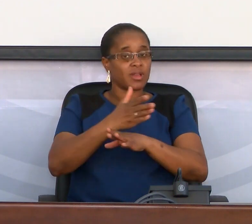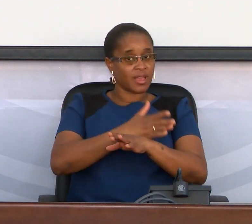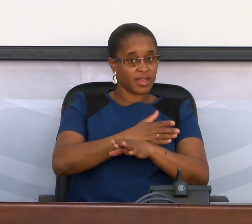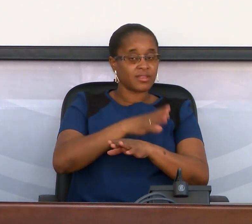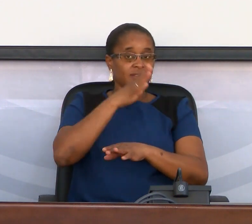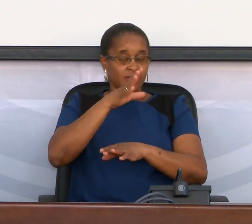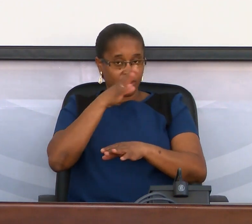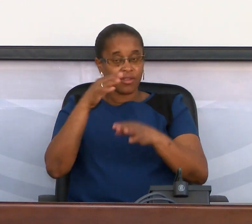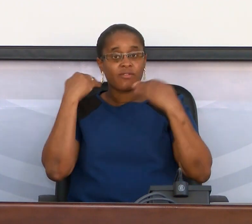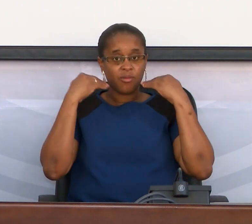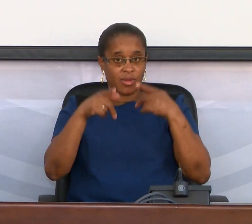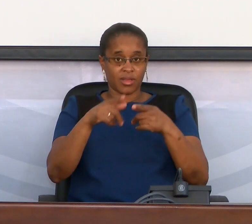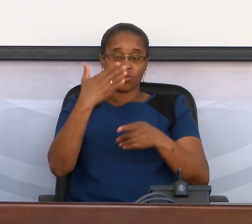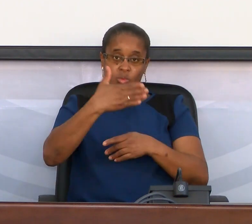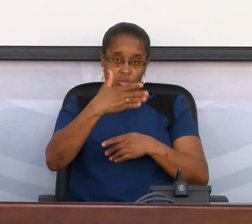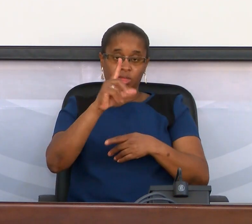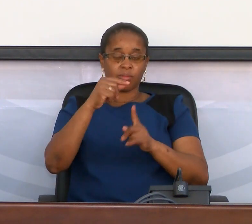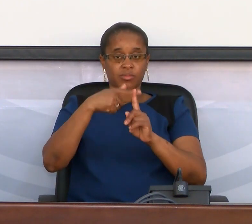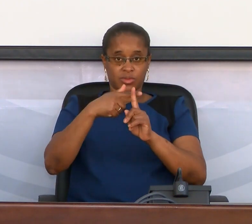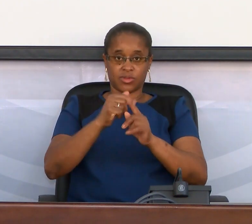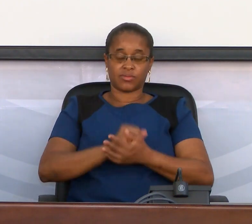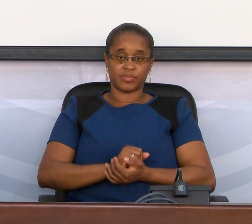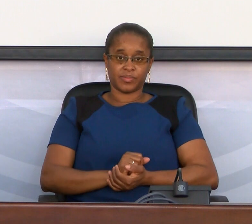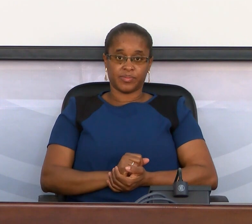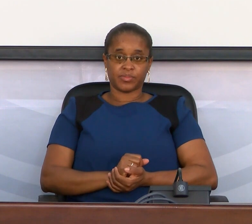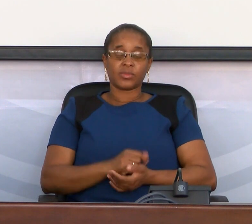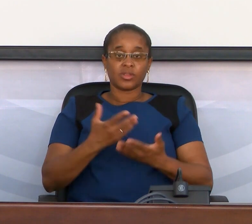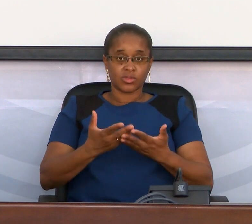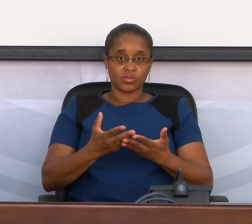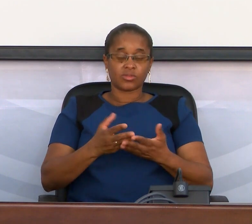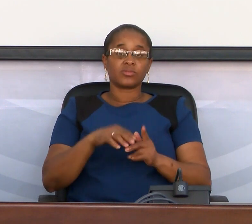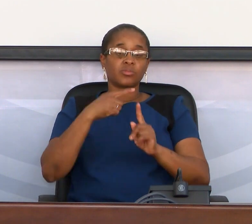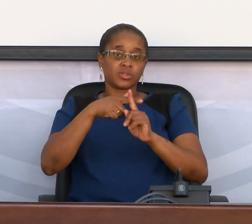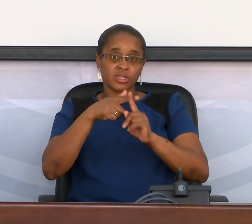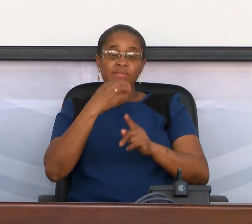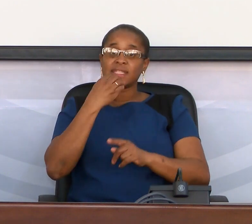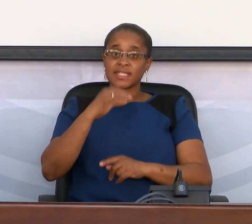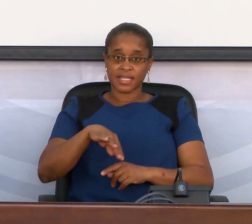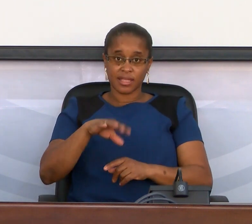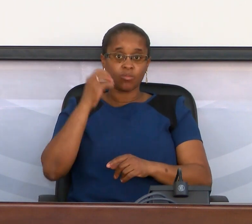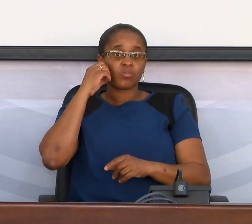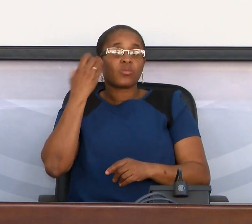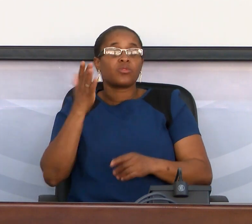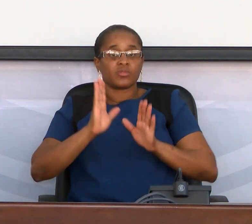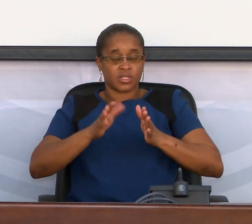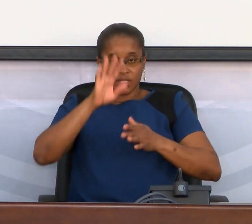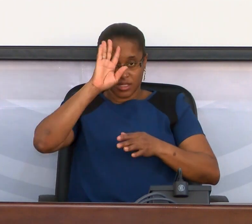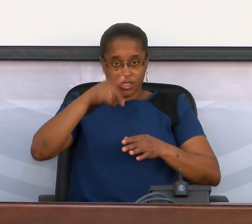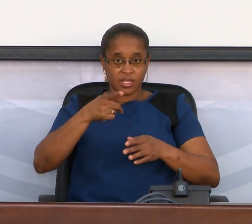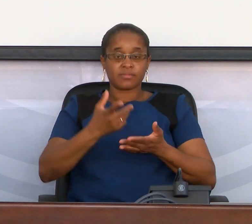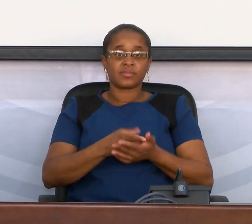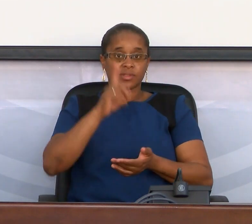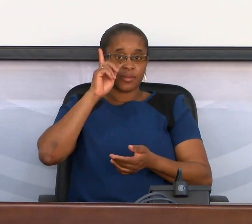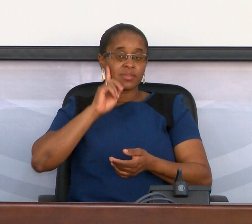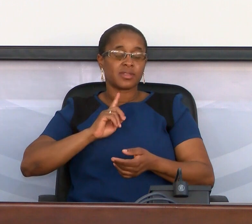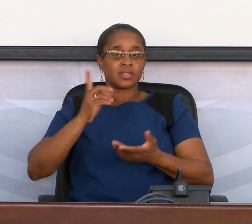no comunicado, um caso. O caso do Sal, como já sabem, é referente à senhora,